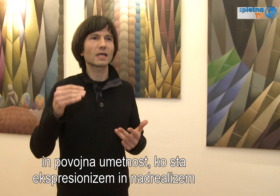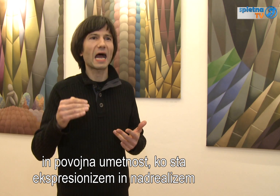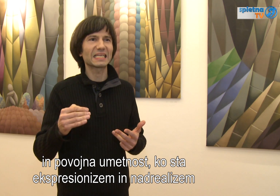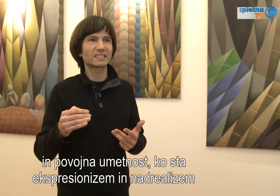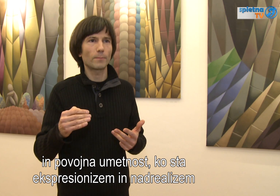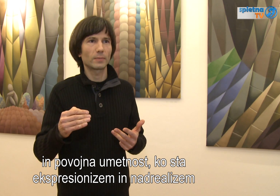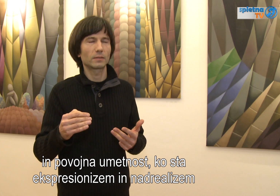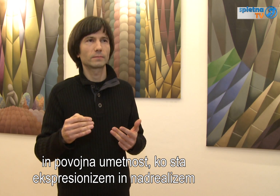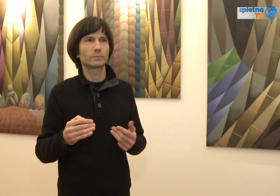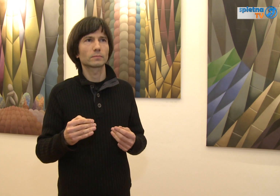nadrealizem,